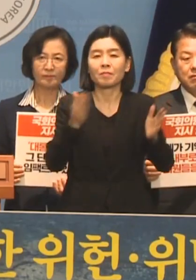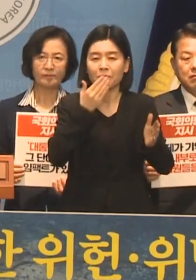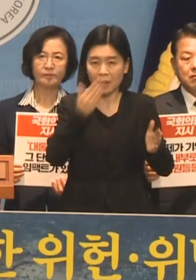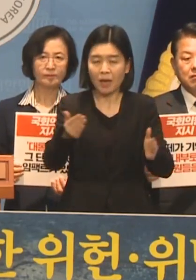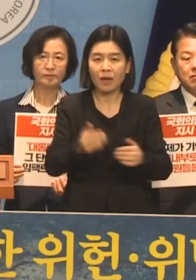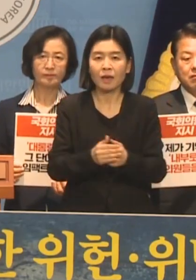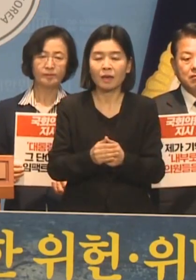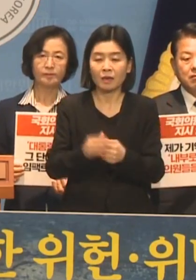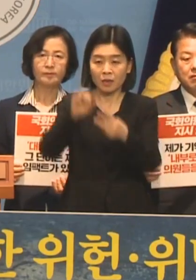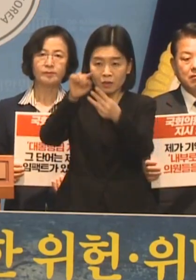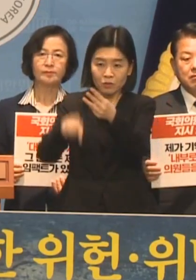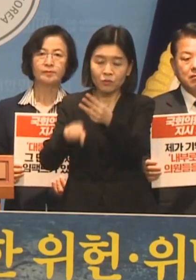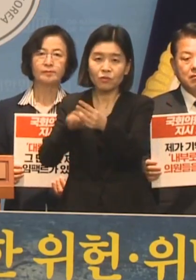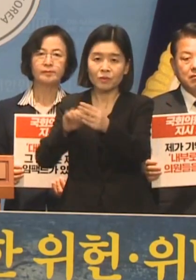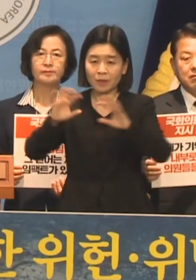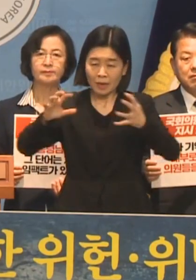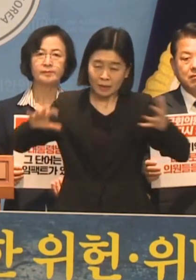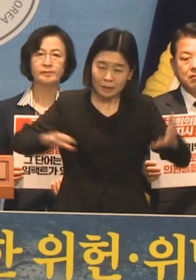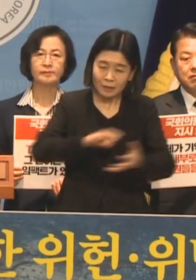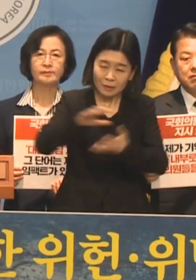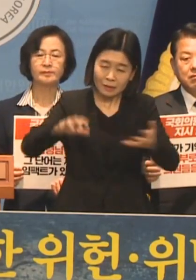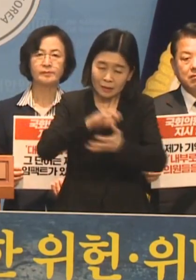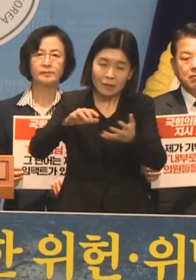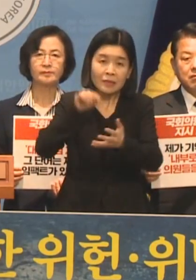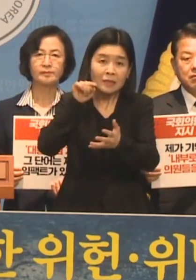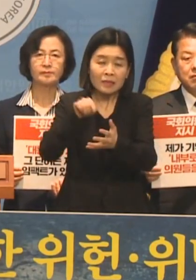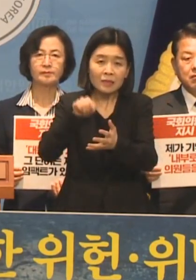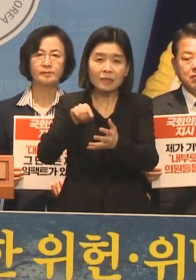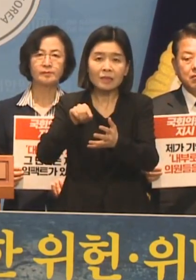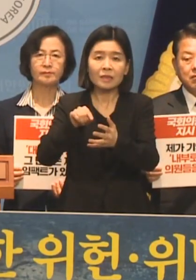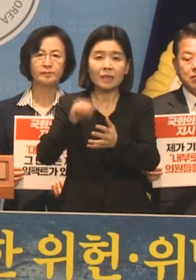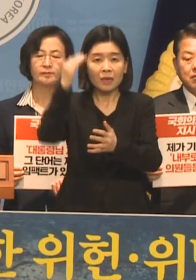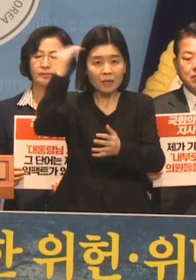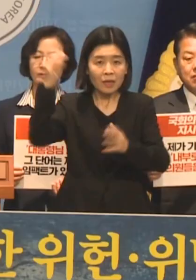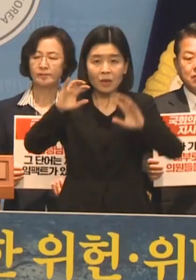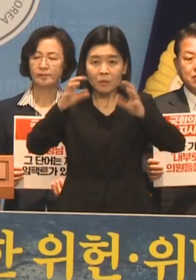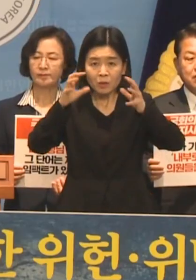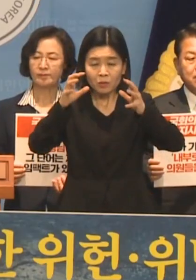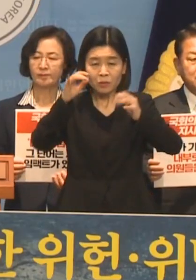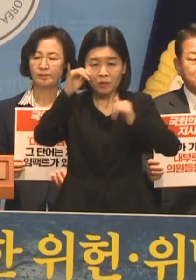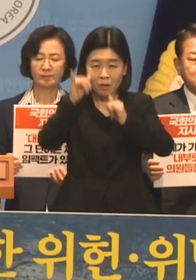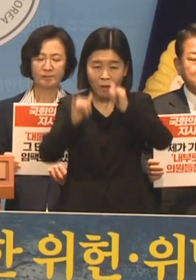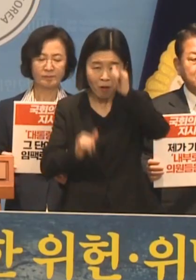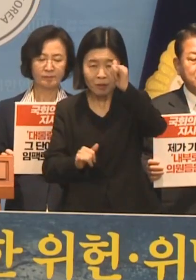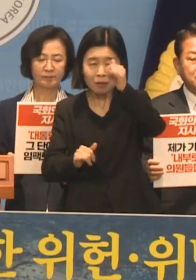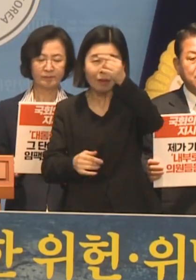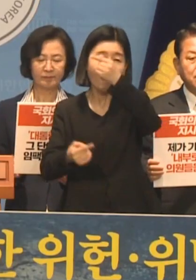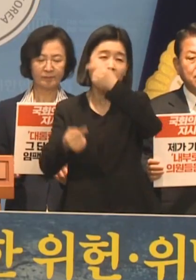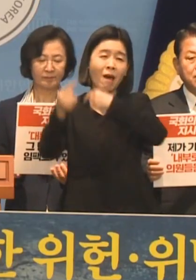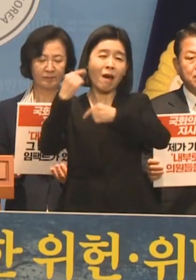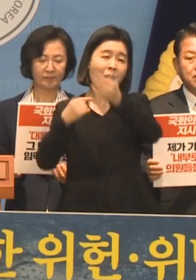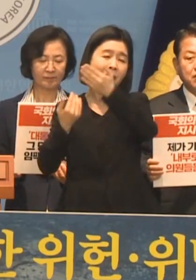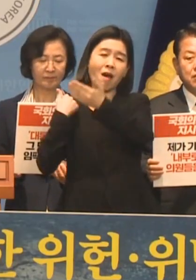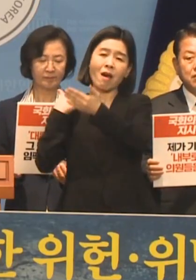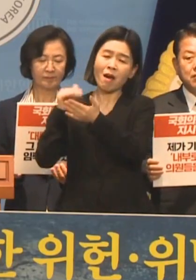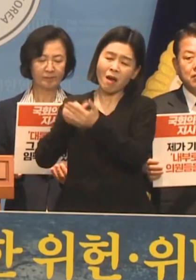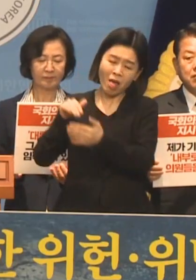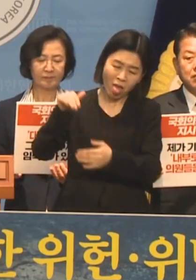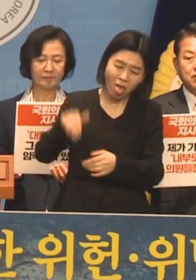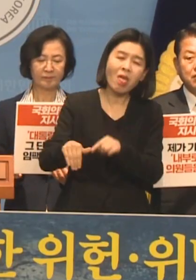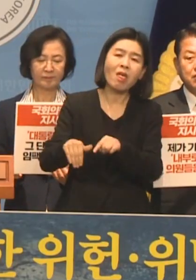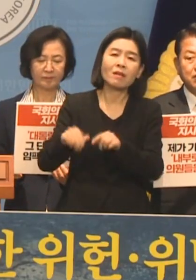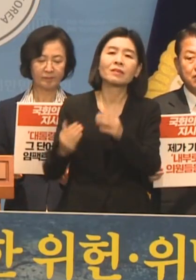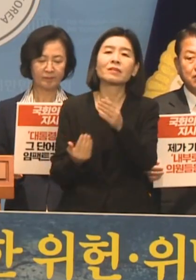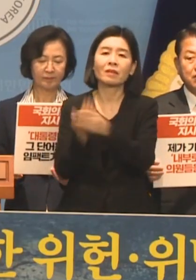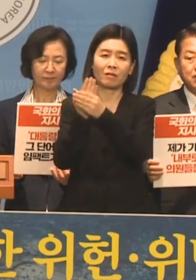내란은 대한민국 현대사의 시계를 수십 년 거꾸로 돌린 일대 대사건이었습니다. 내란은